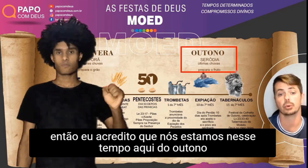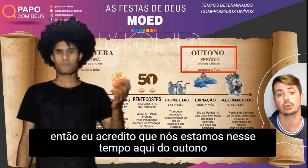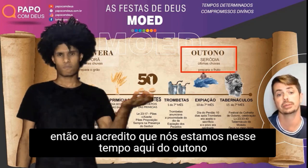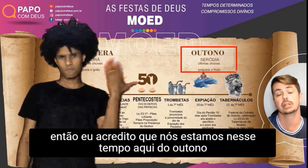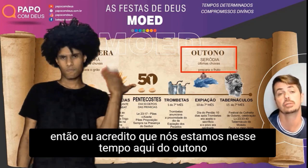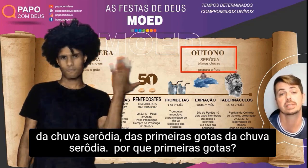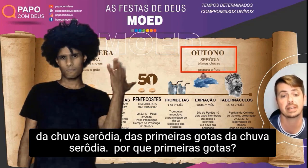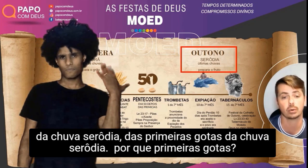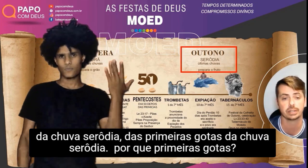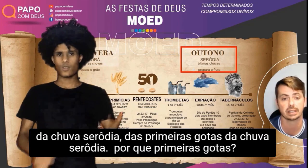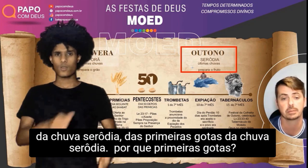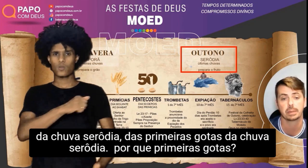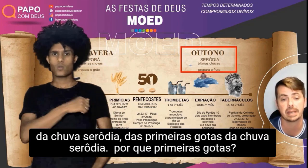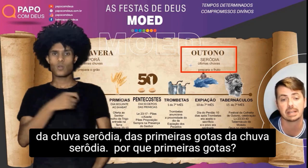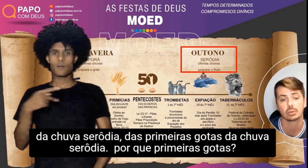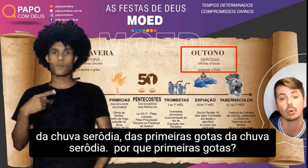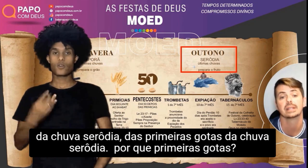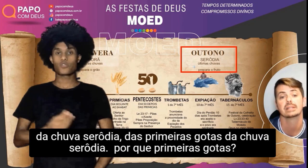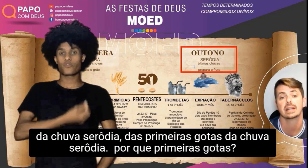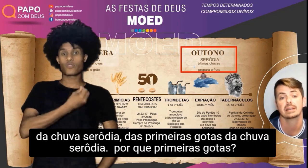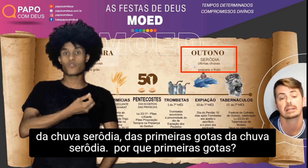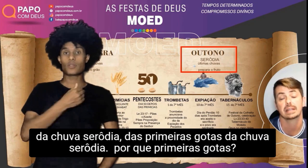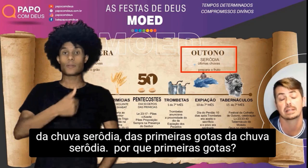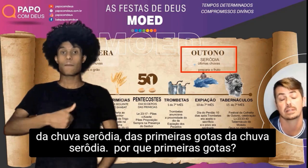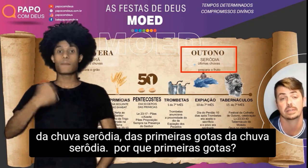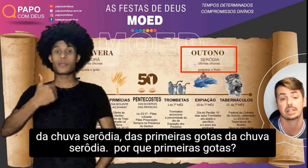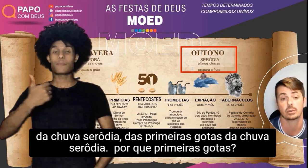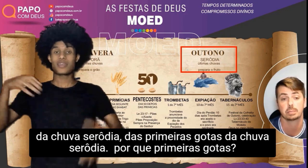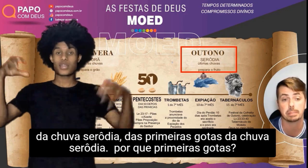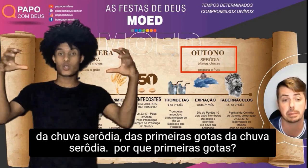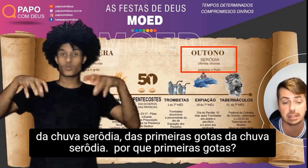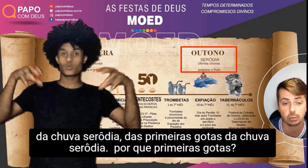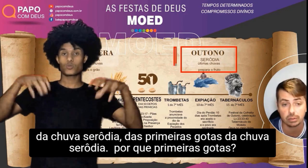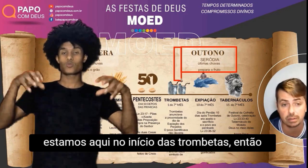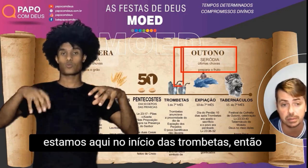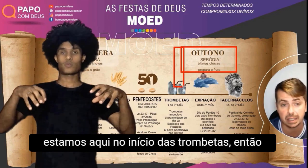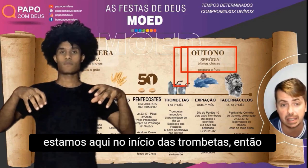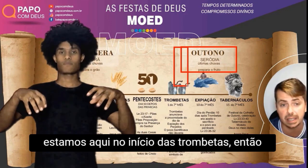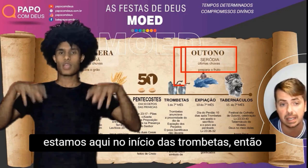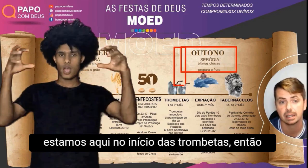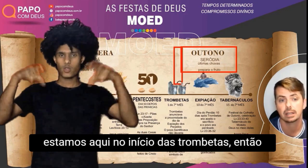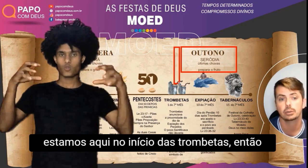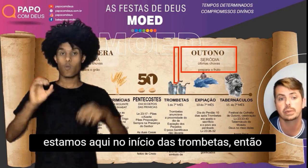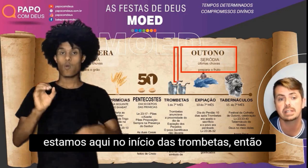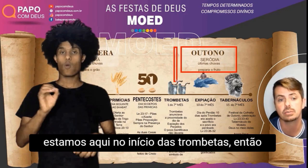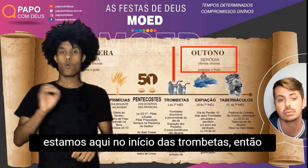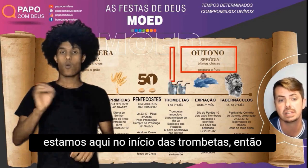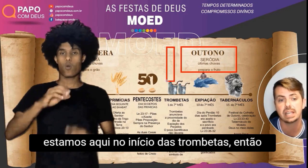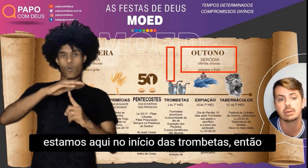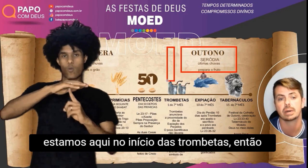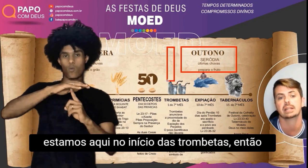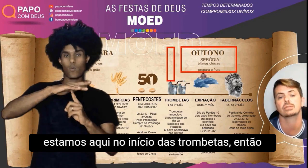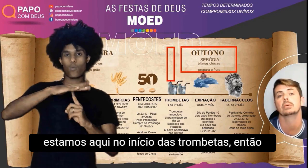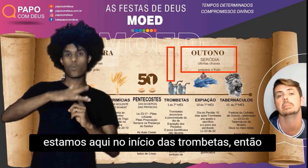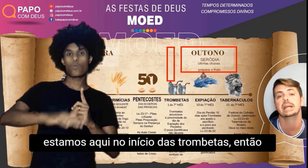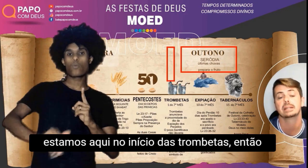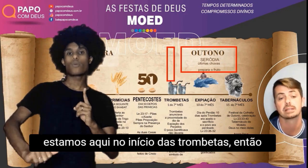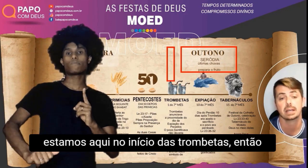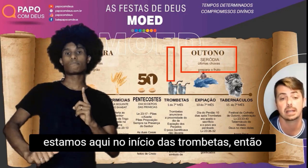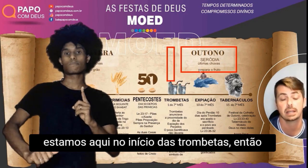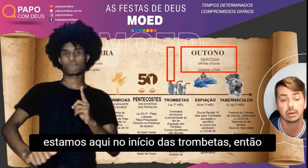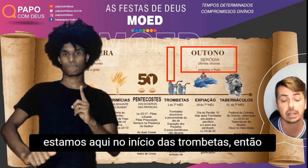ó, do outono, da chuva serôdia, das primeiras gotas, né, da chuva serôdia. Por que primeiras gotas? Nós estamos aqui no iniciozinho aqui das